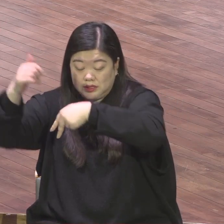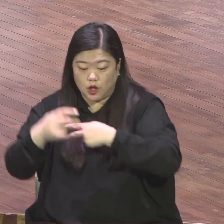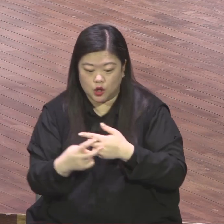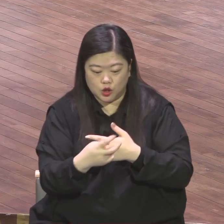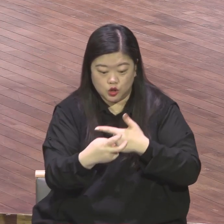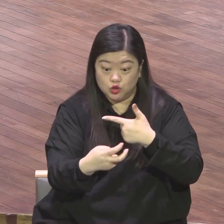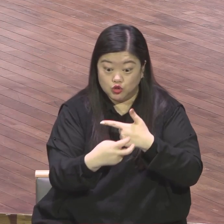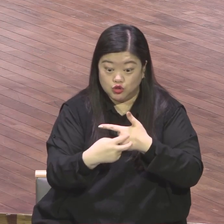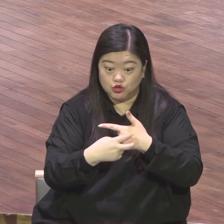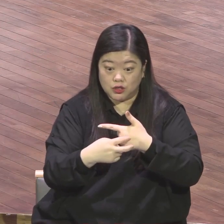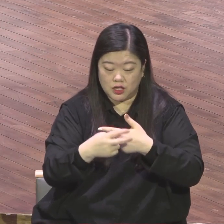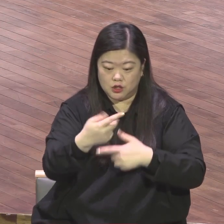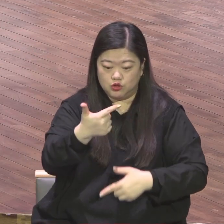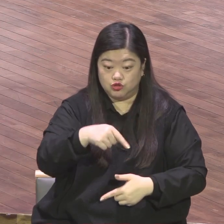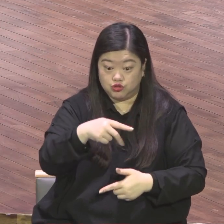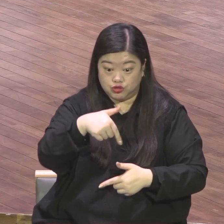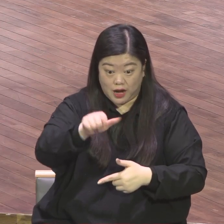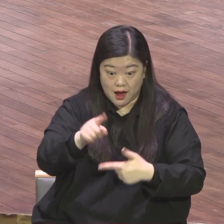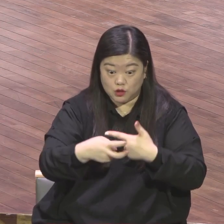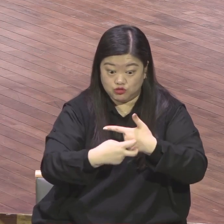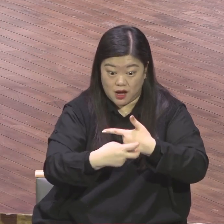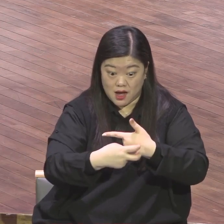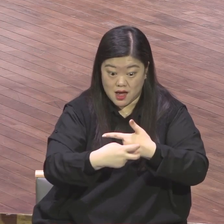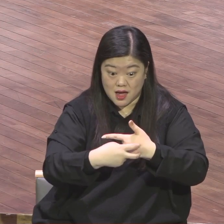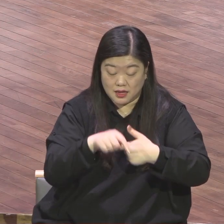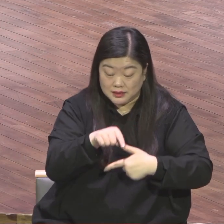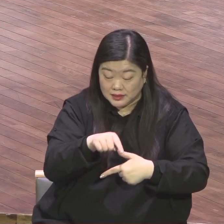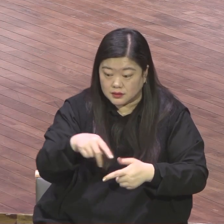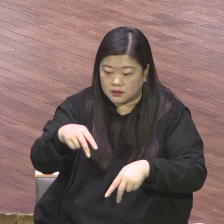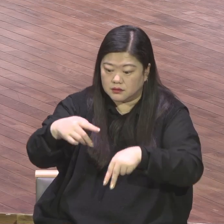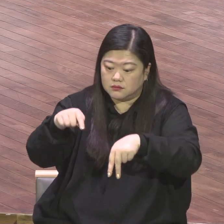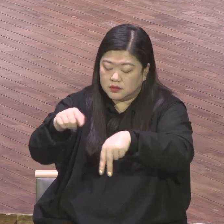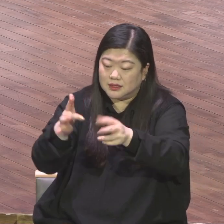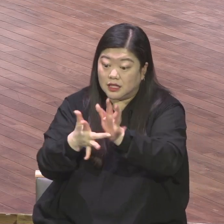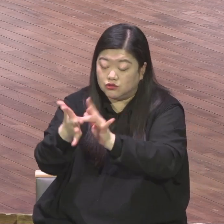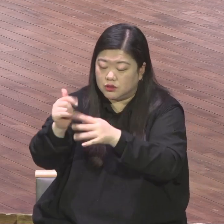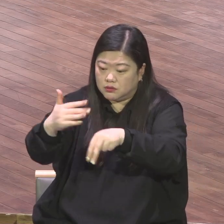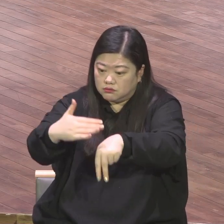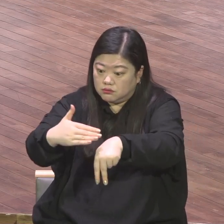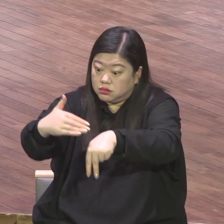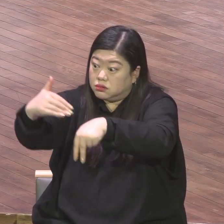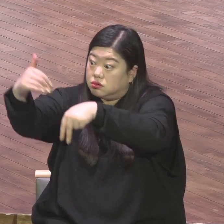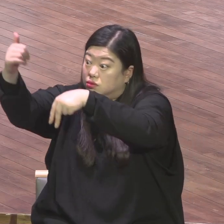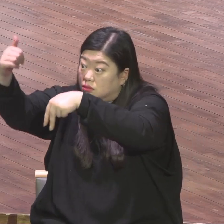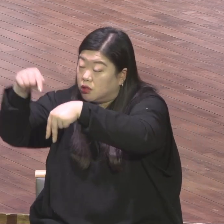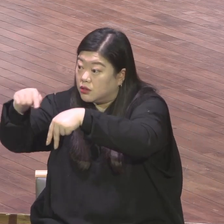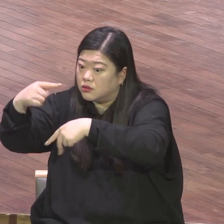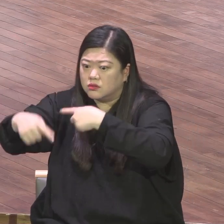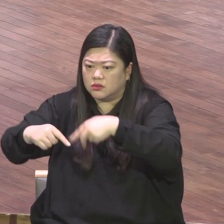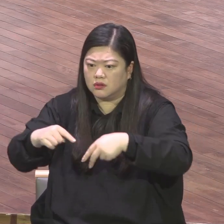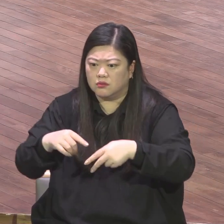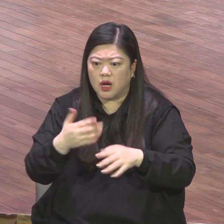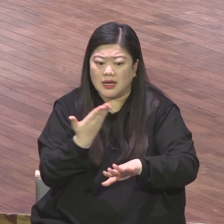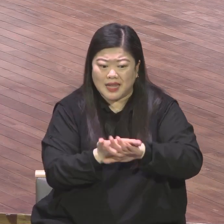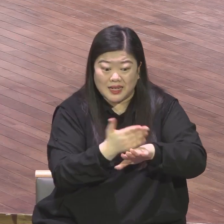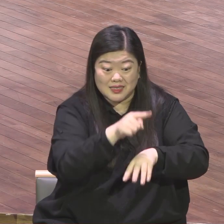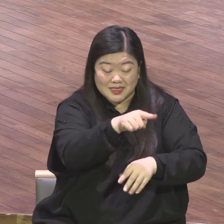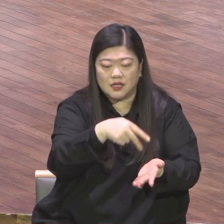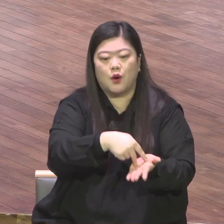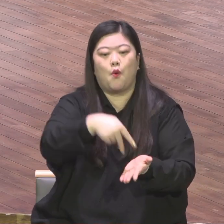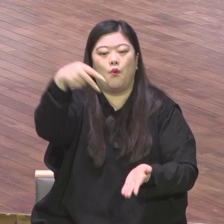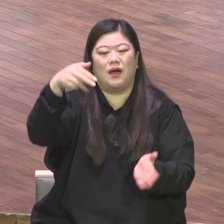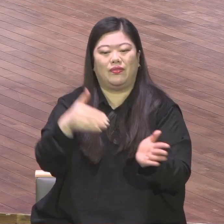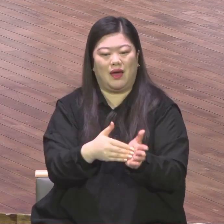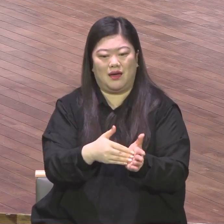이렇게 표현했는가 하면요, 중요한 신학적 의미가 있어요. 예수님의 이 탄생, 공생의 사역, 예수님 십자가의